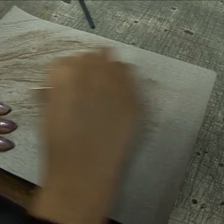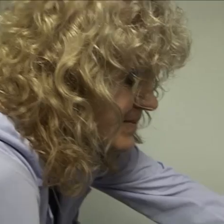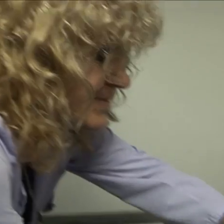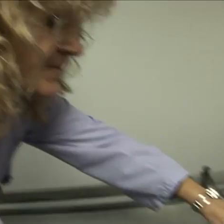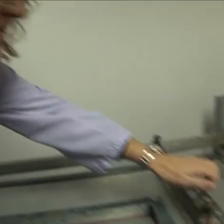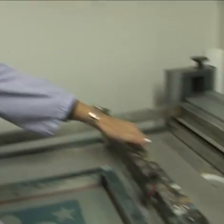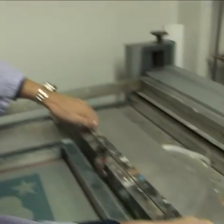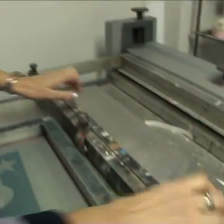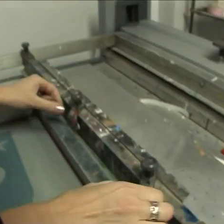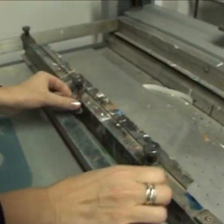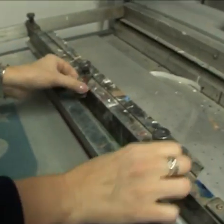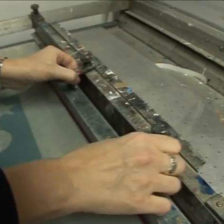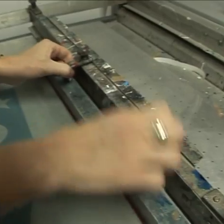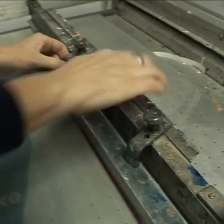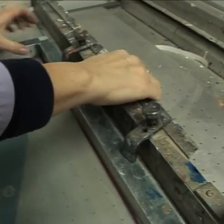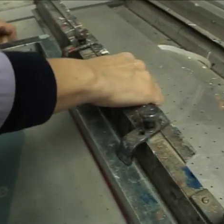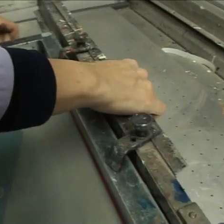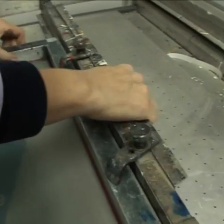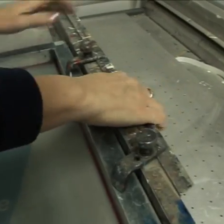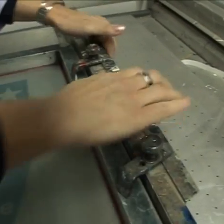marljivo rade na proizvodnji